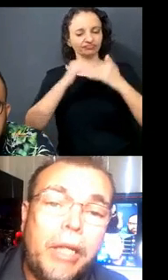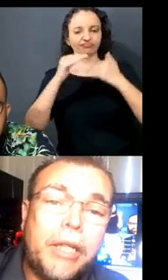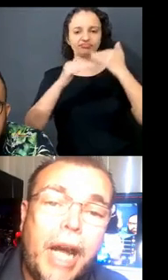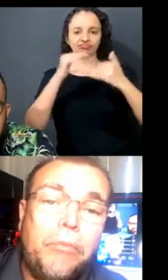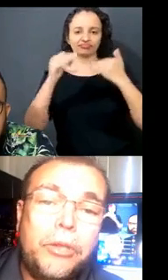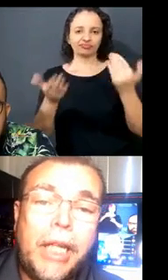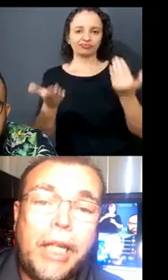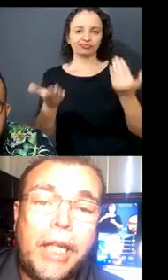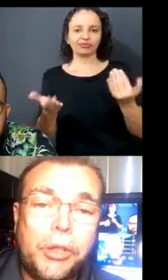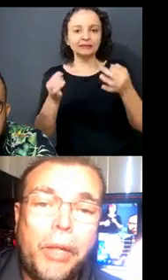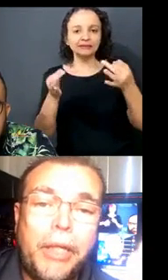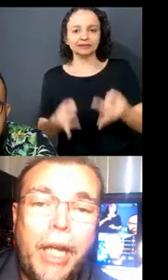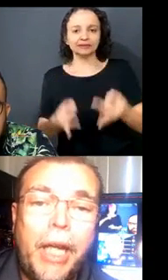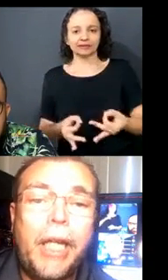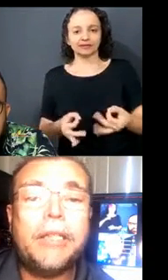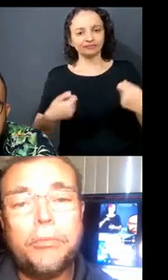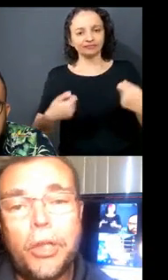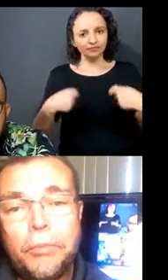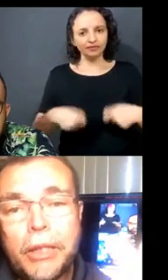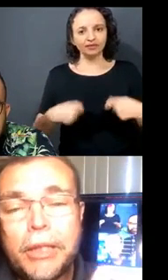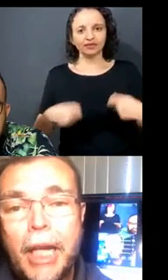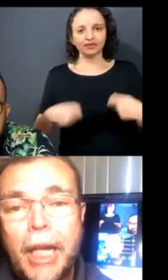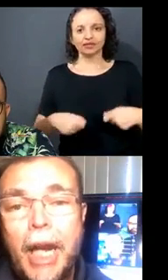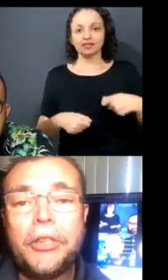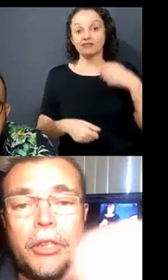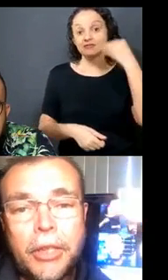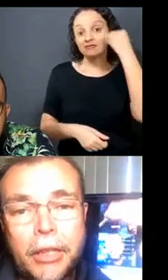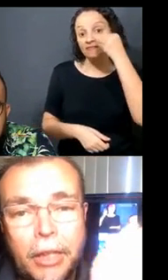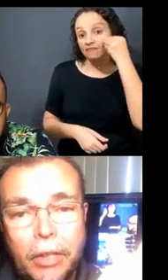nos alimentarmos dessa experiência, das boas